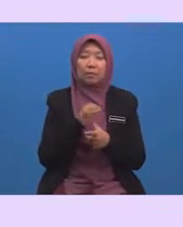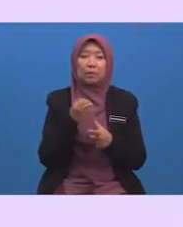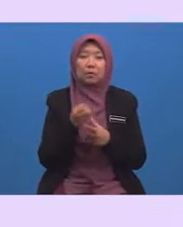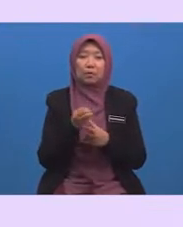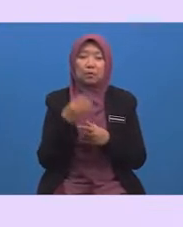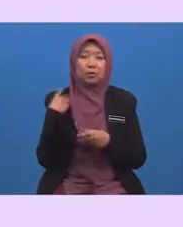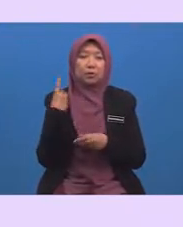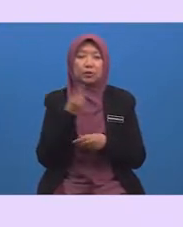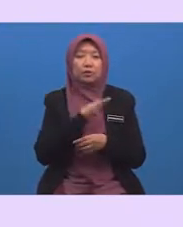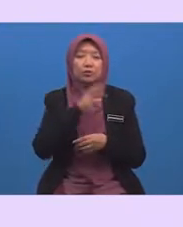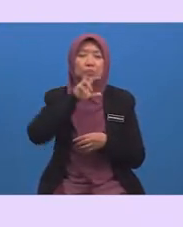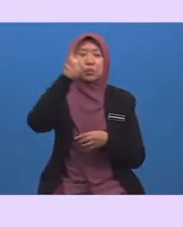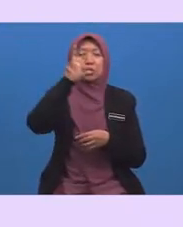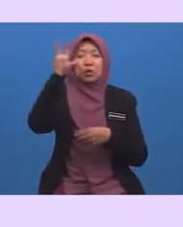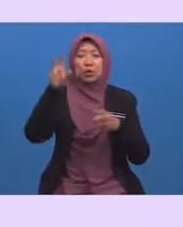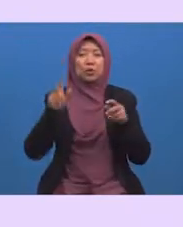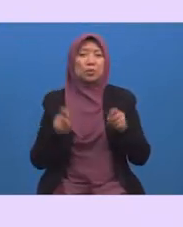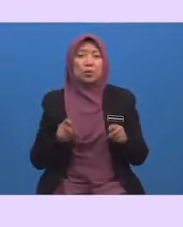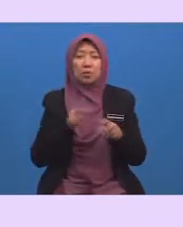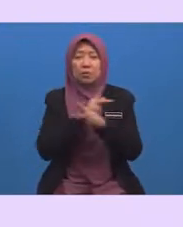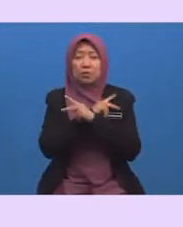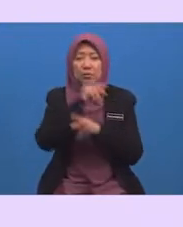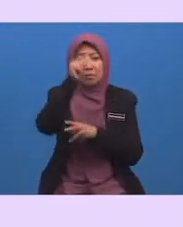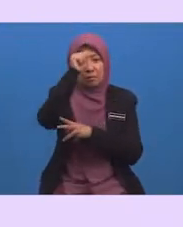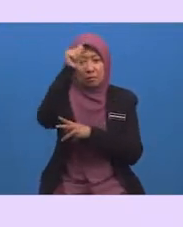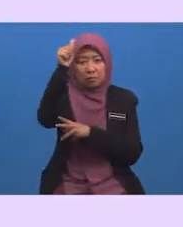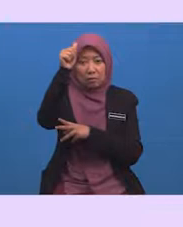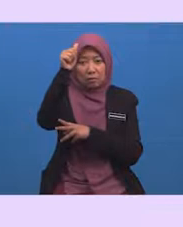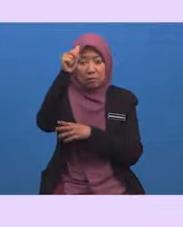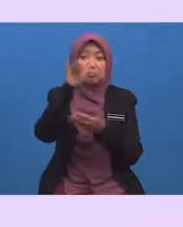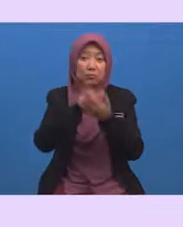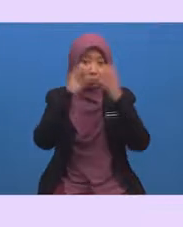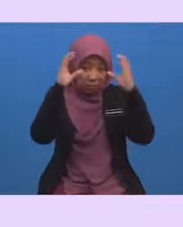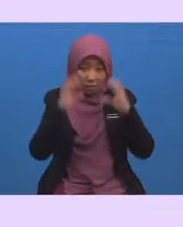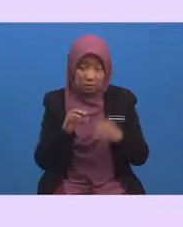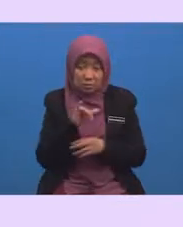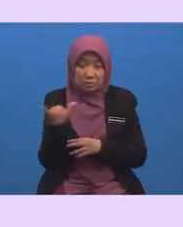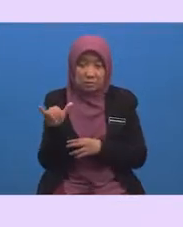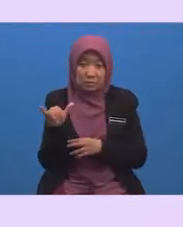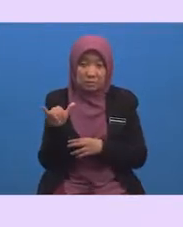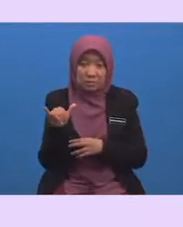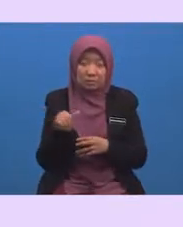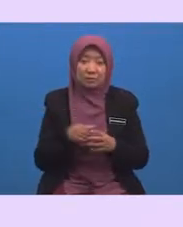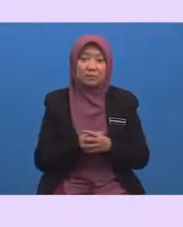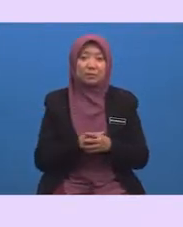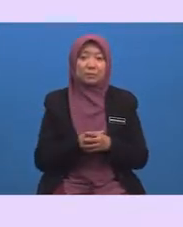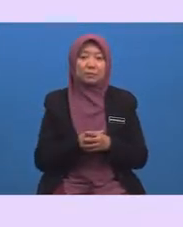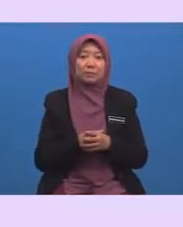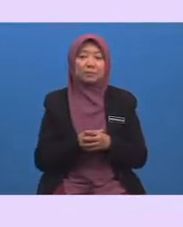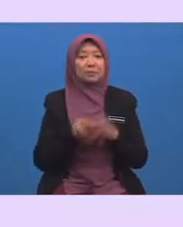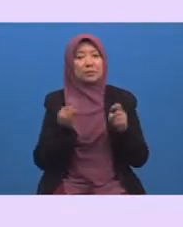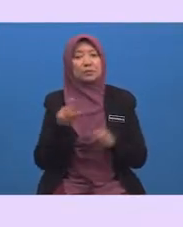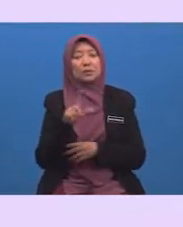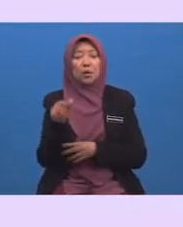kita laungkan kuat-kuat, "Terima kasih Allah." Adakah itu caranya? Sudah